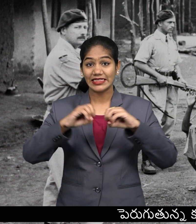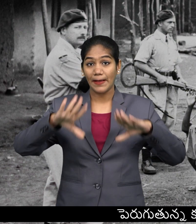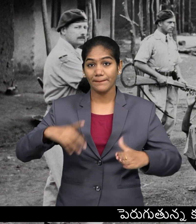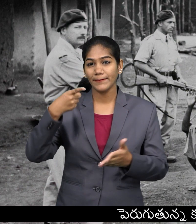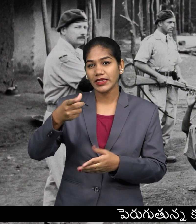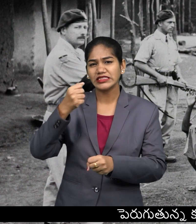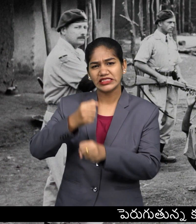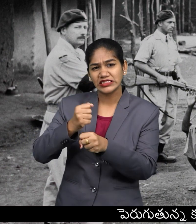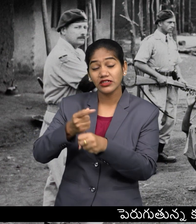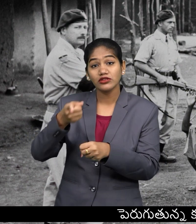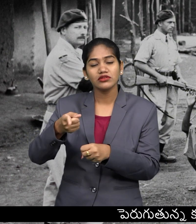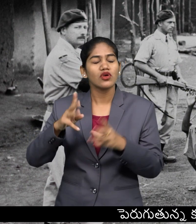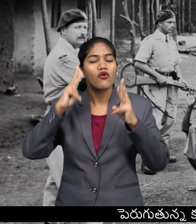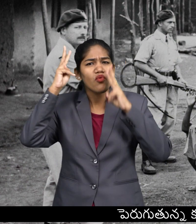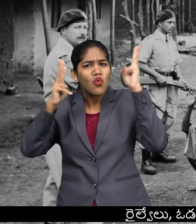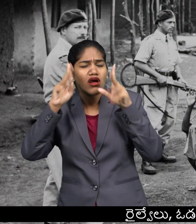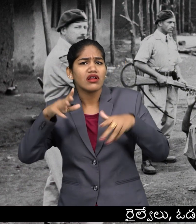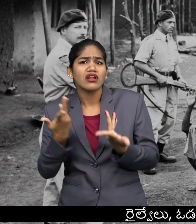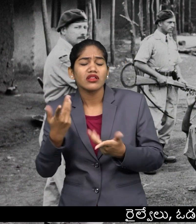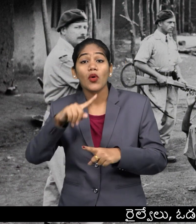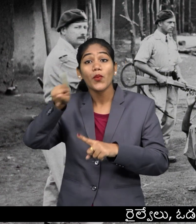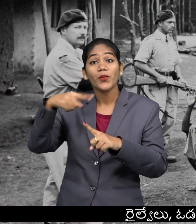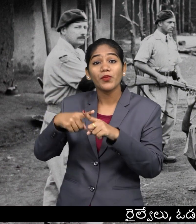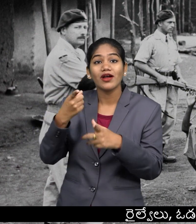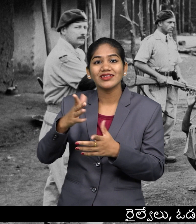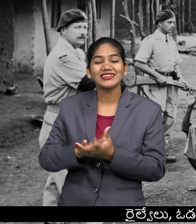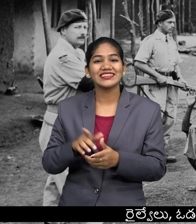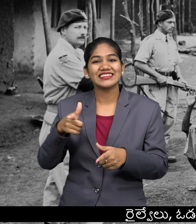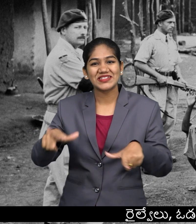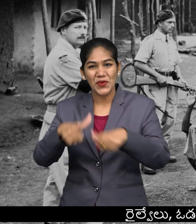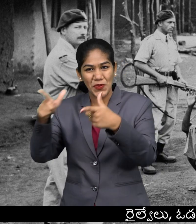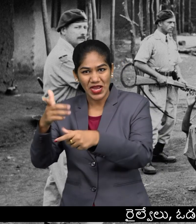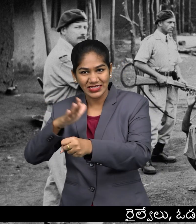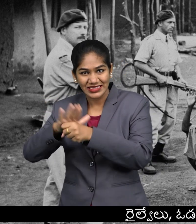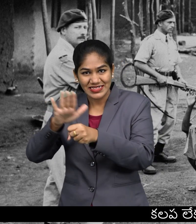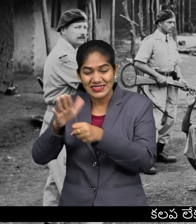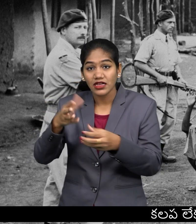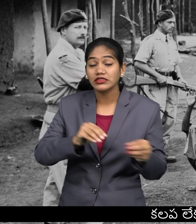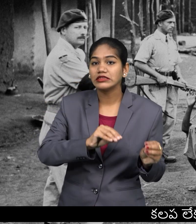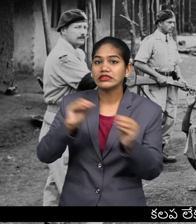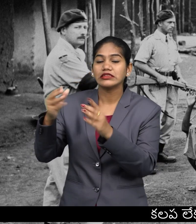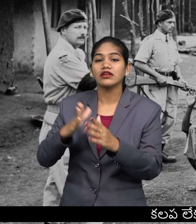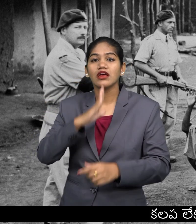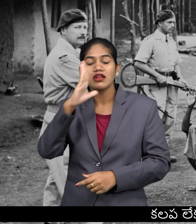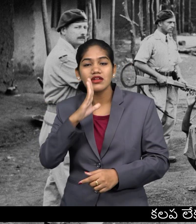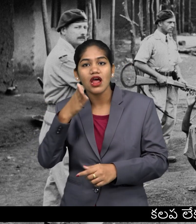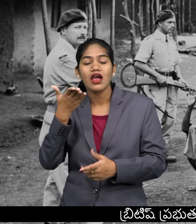పెరుగుతున్న కలప వ్యాపారం కారణంగా రైల్వేలు, ఓడలు మరియు గృహాలకు కలప లేకుండా పోతుందని